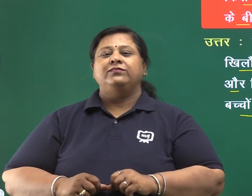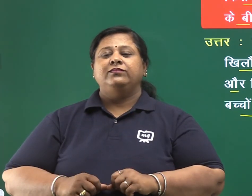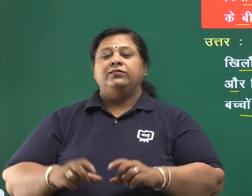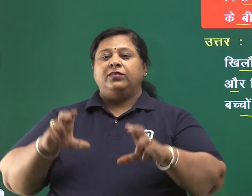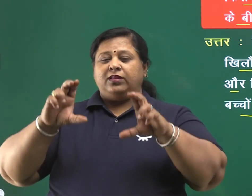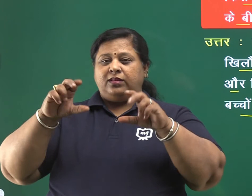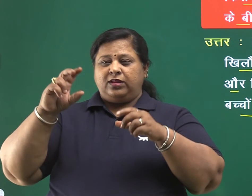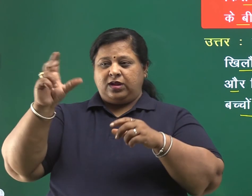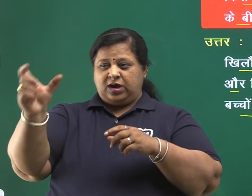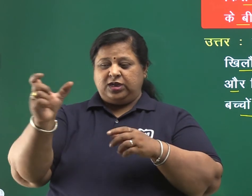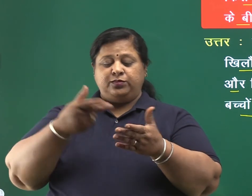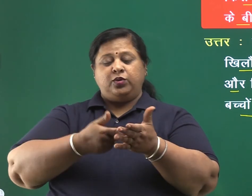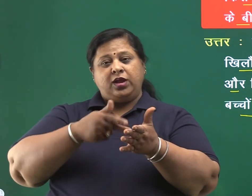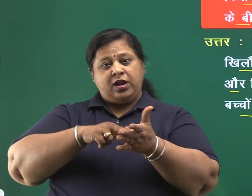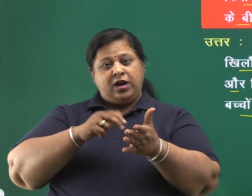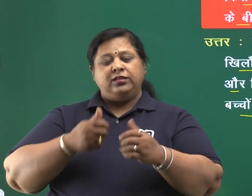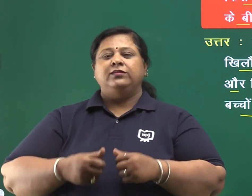कठिन शब्दों के अर्थ